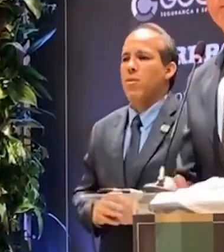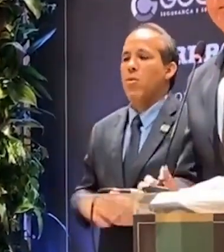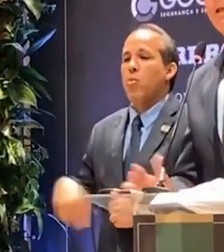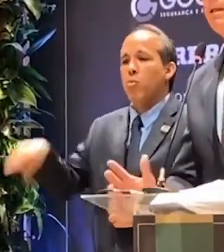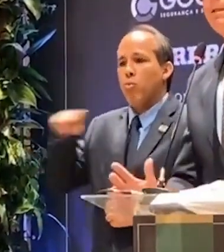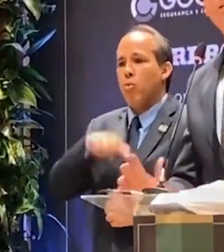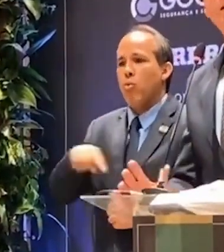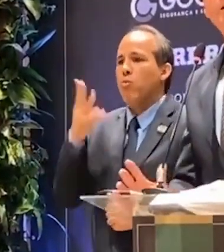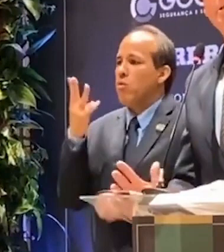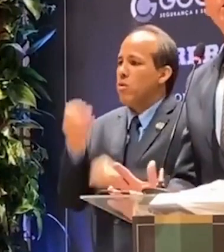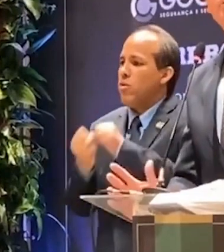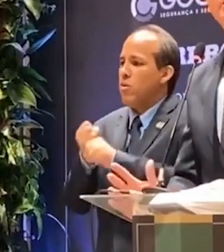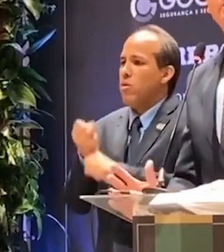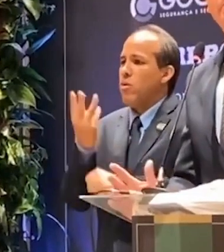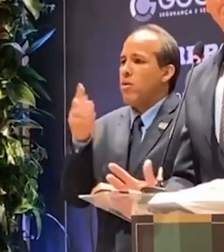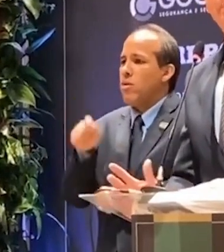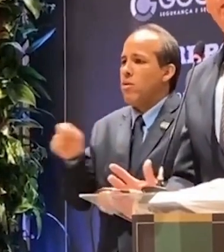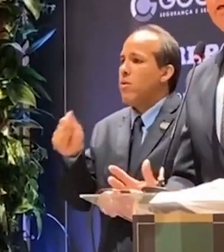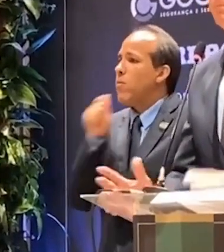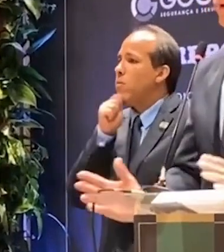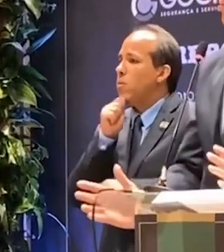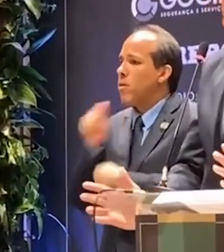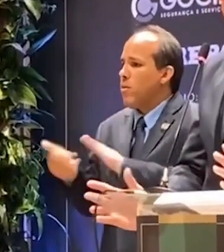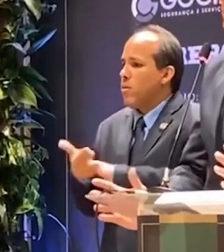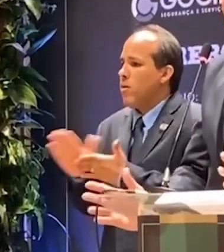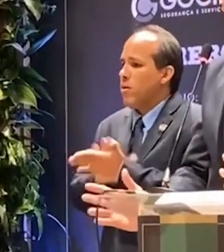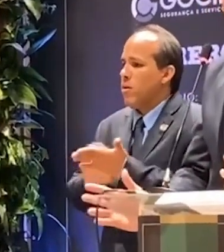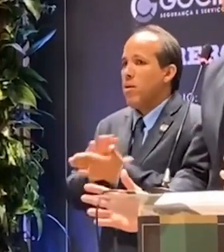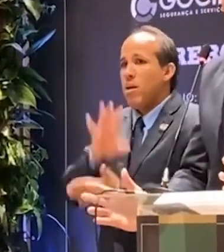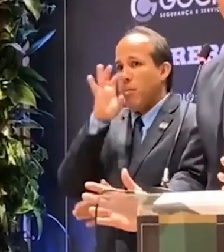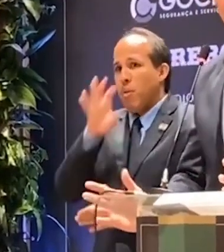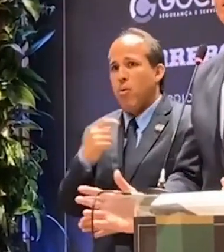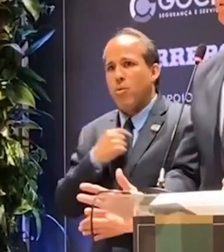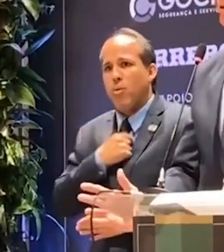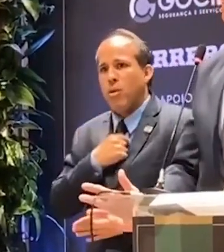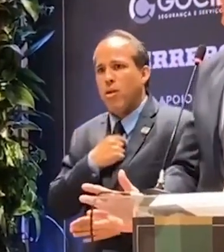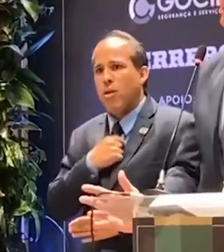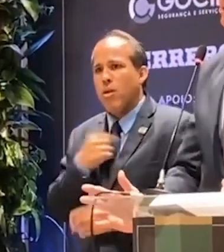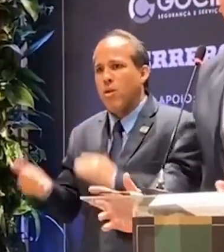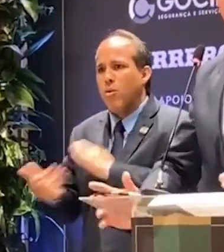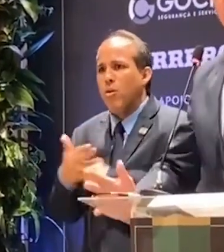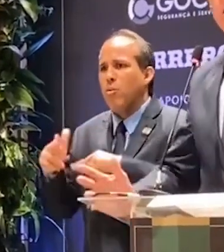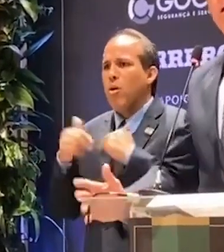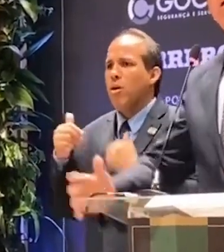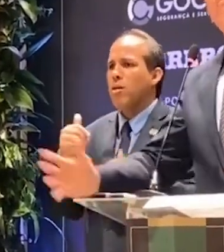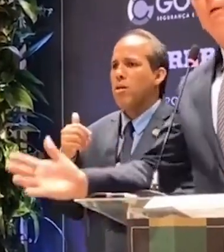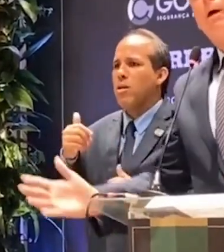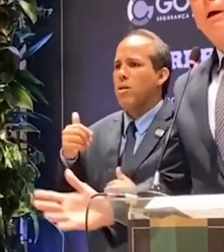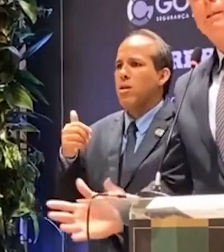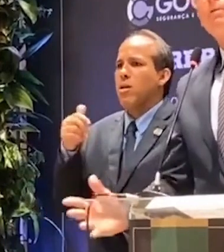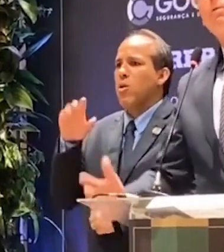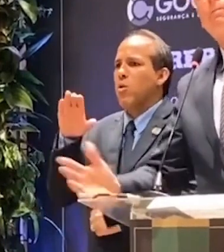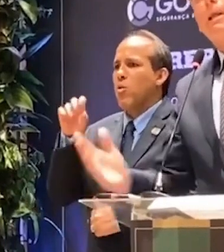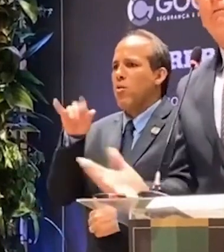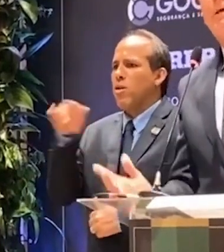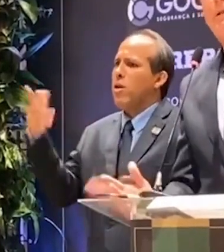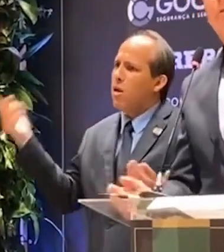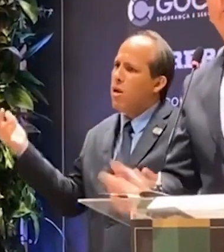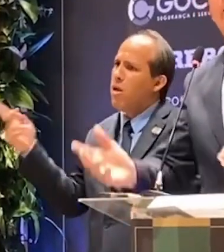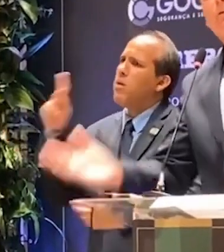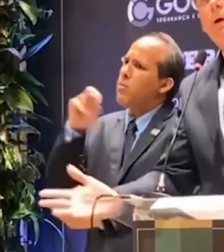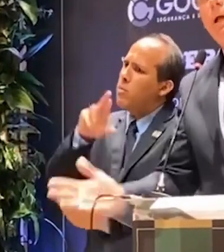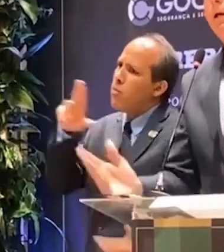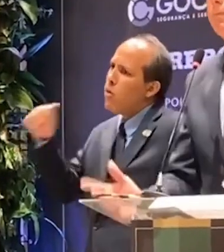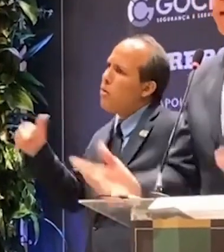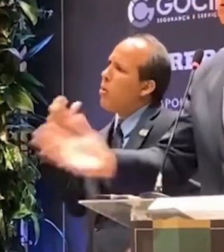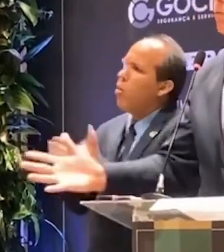Estamos há 3 anos de violência e corrupção. Me acusaram de corromper-se na questão da Covaxin. Ora, porra, se eu não comprei nenhuma vacina,